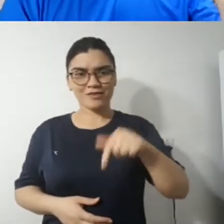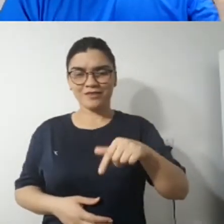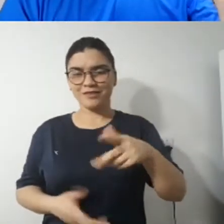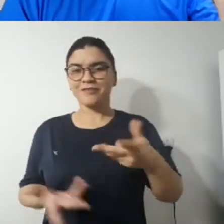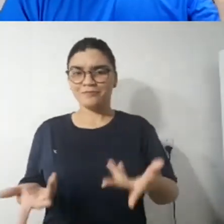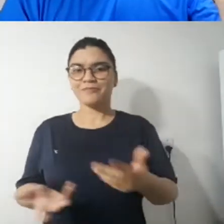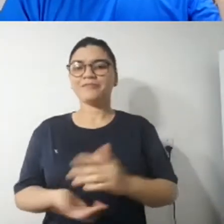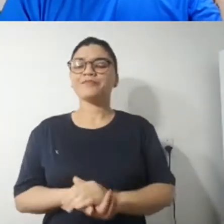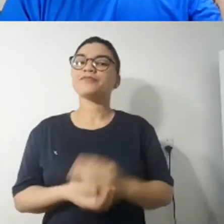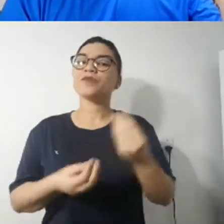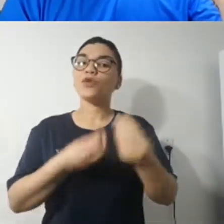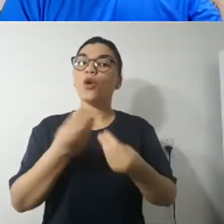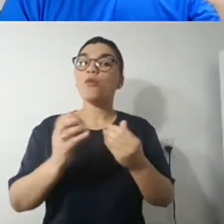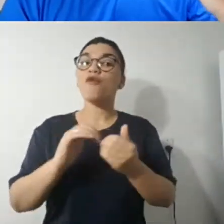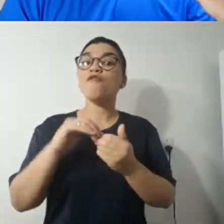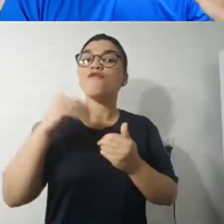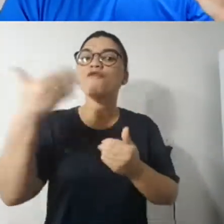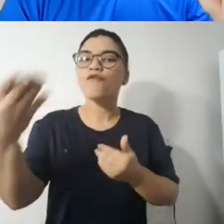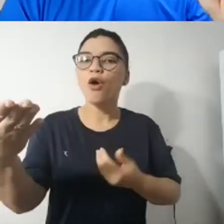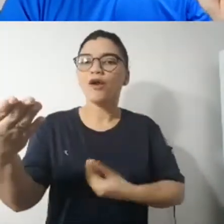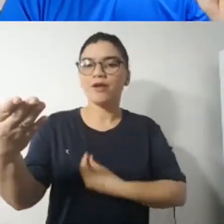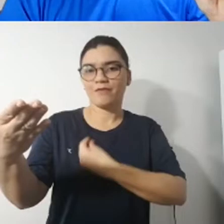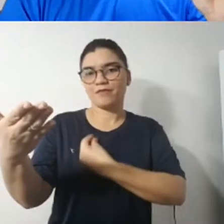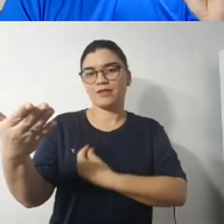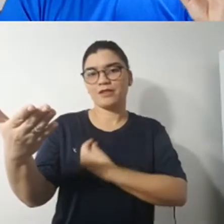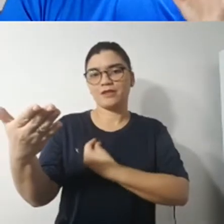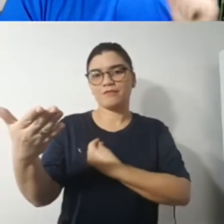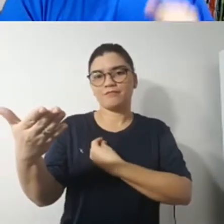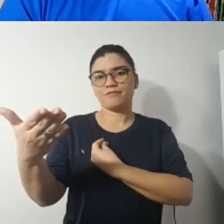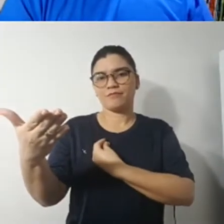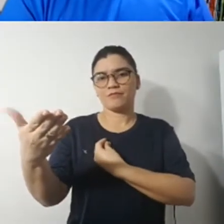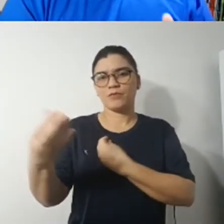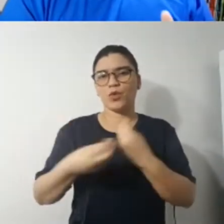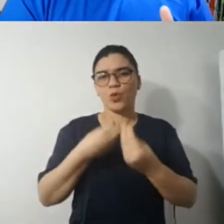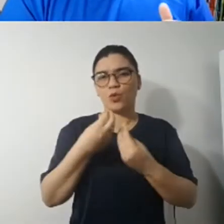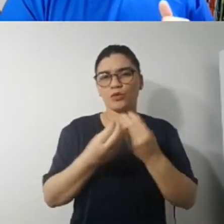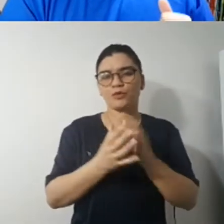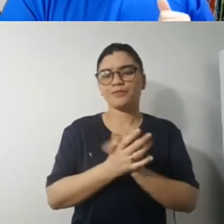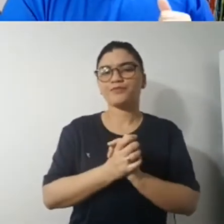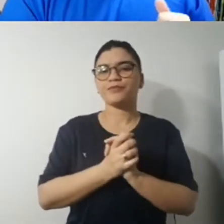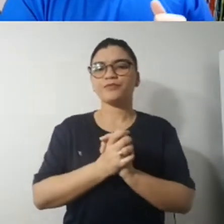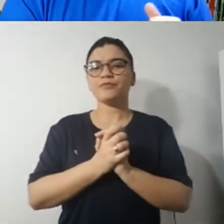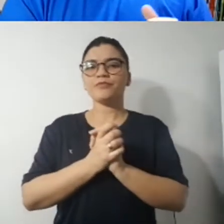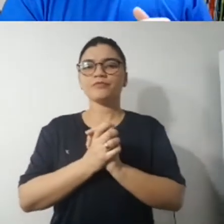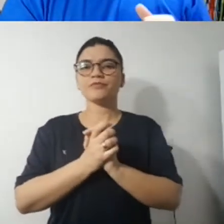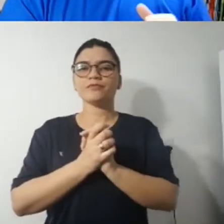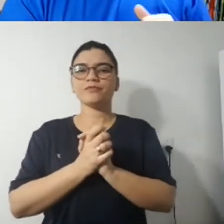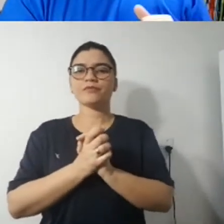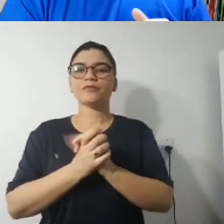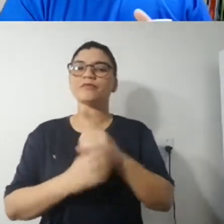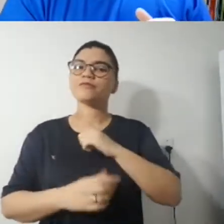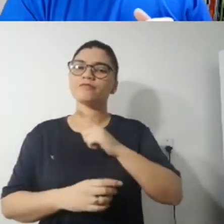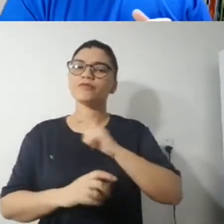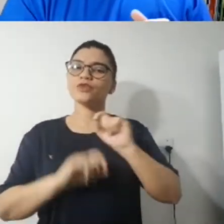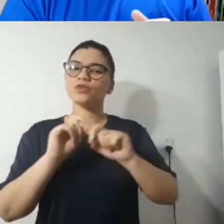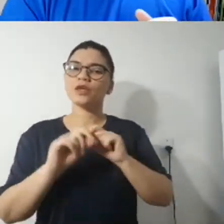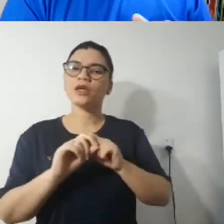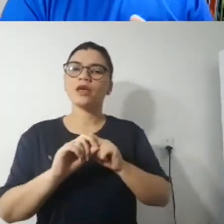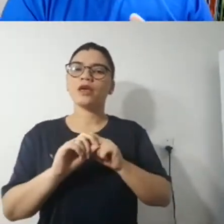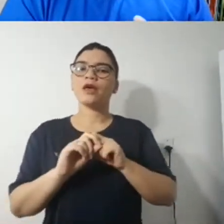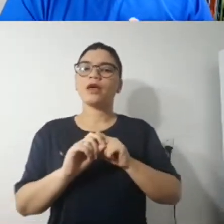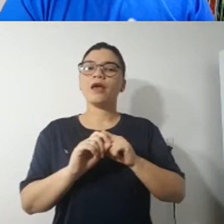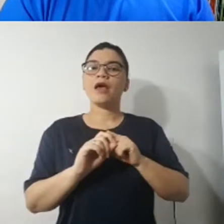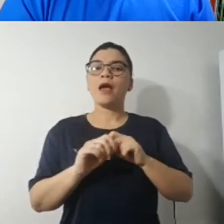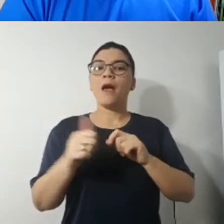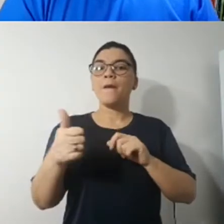como Pedro ele estava vivenciando um contexto aqui de perseguição,